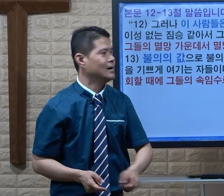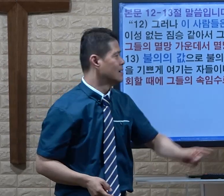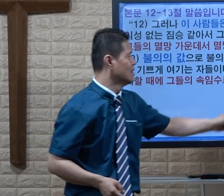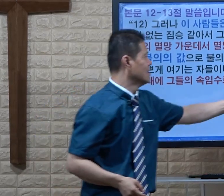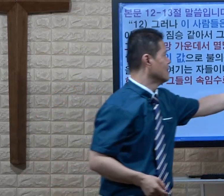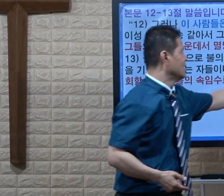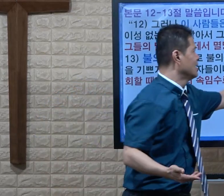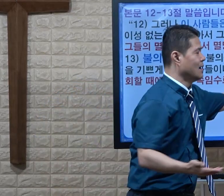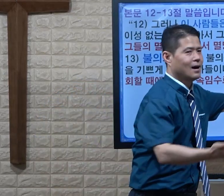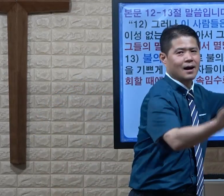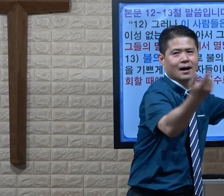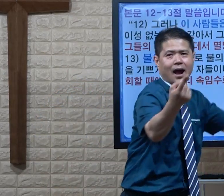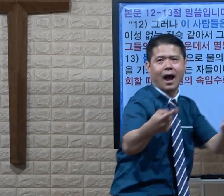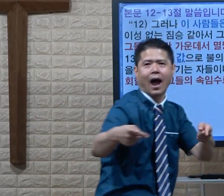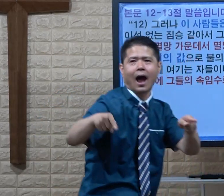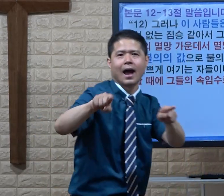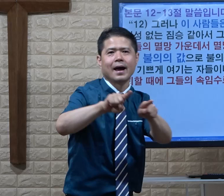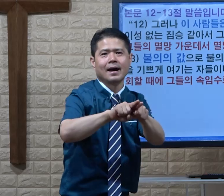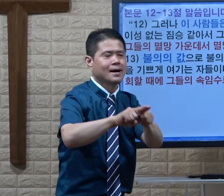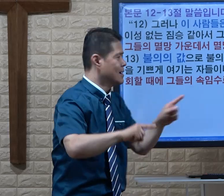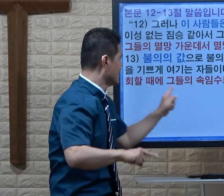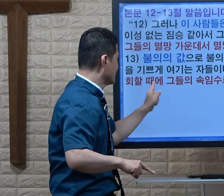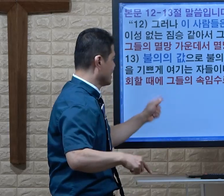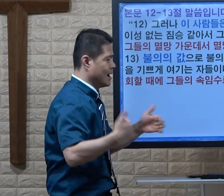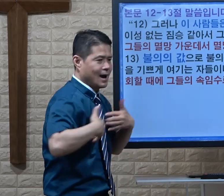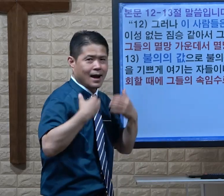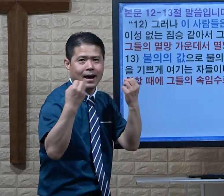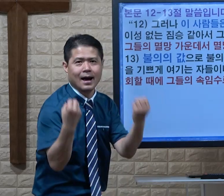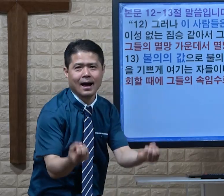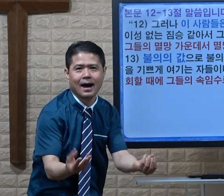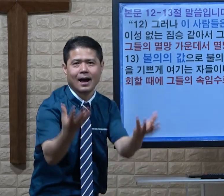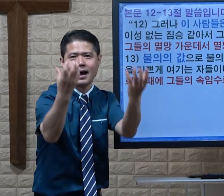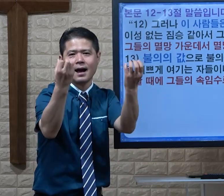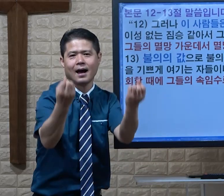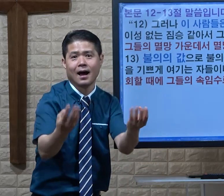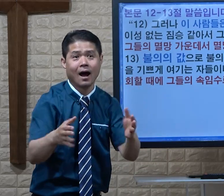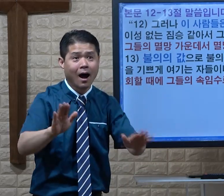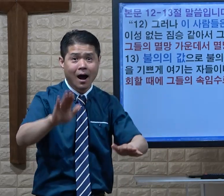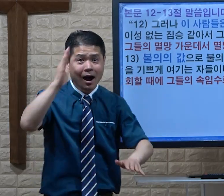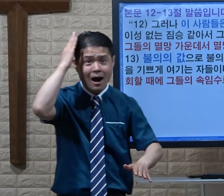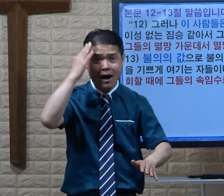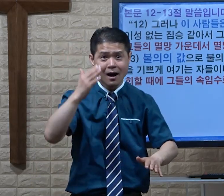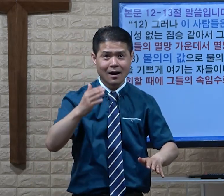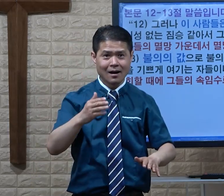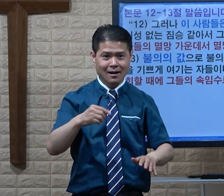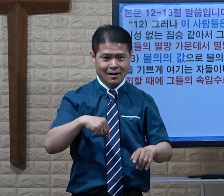그 기쁘게 여기는 자들이 정과 흠이라 너희와 함께 연애할 때에